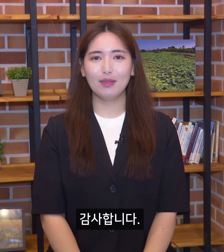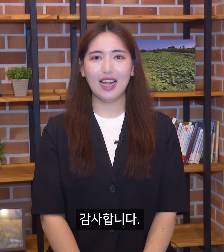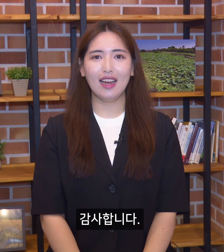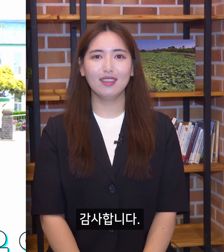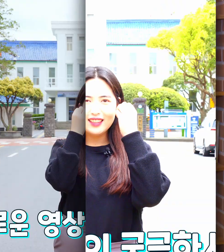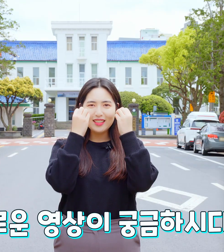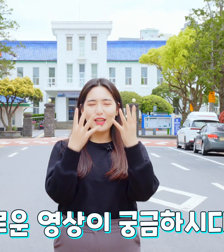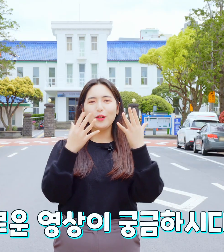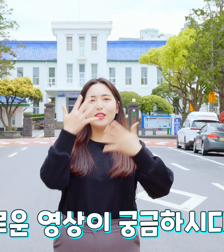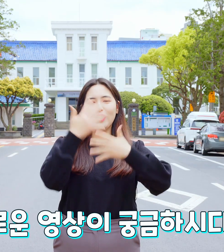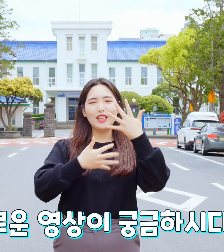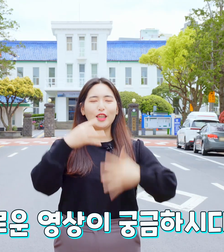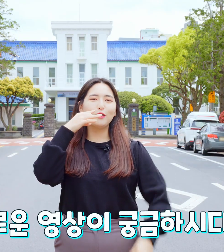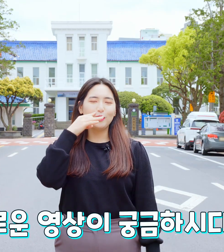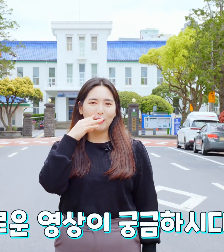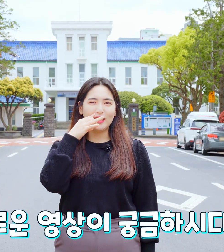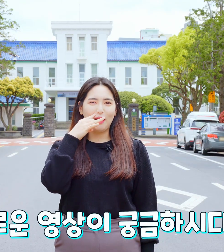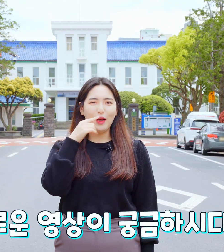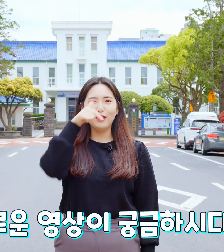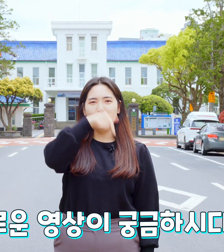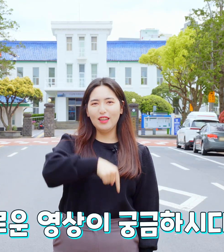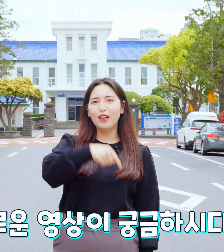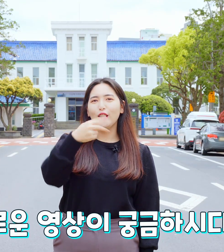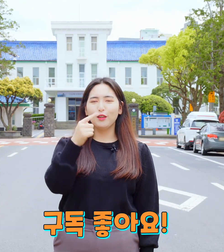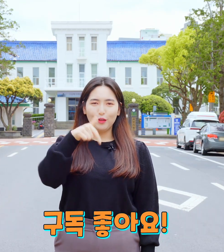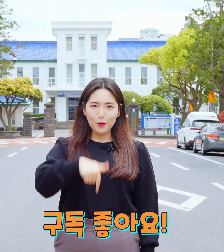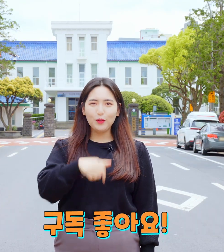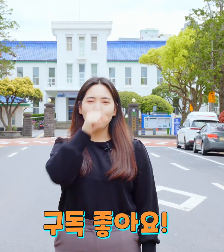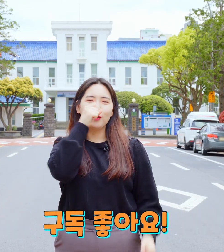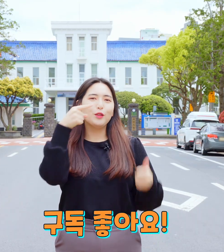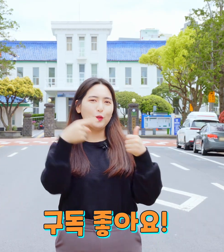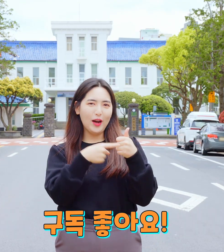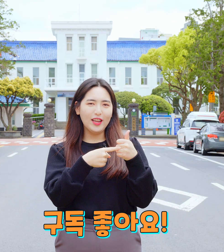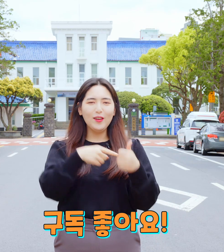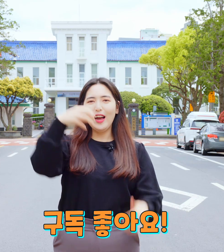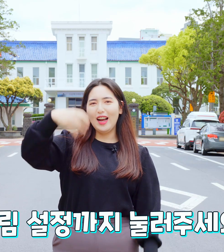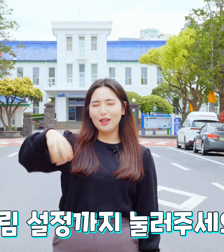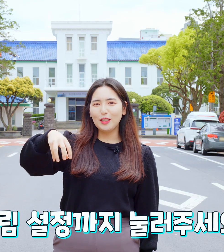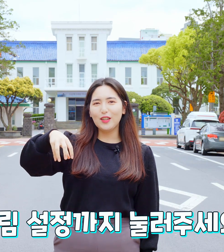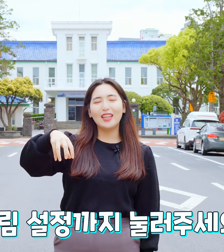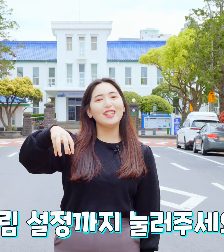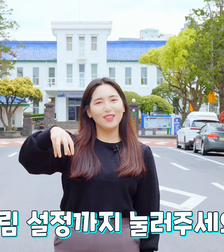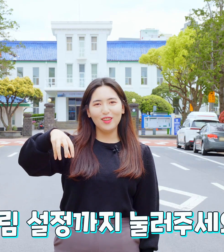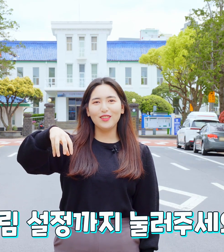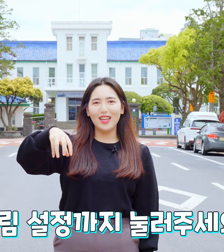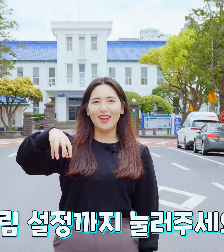새로운 영상이 궁금하시다면 구독, 좋아요, 알림 설정까지 눌러주세요.